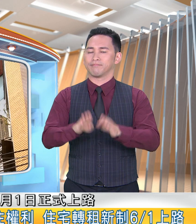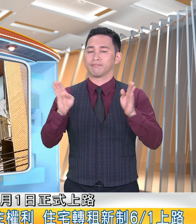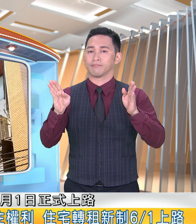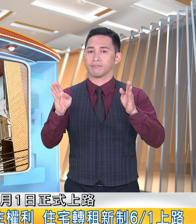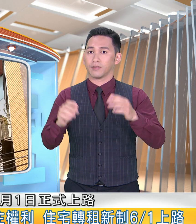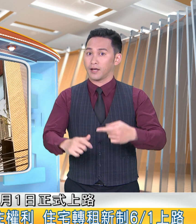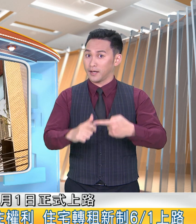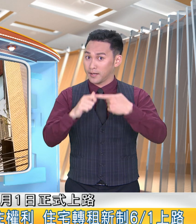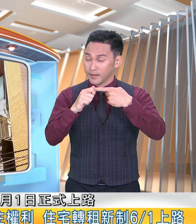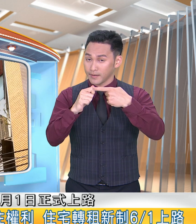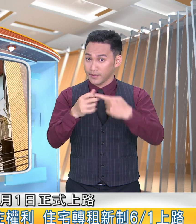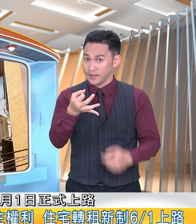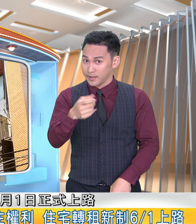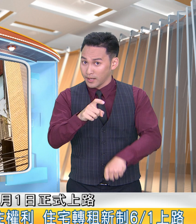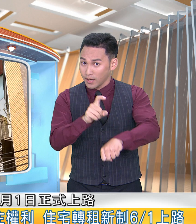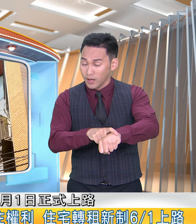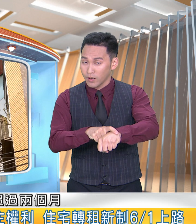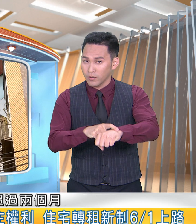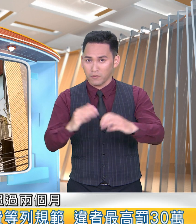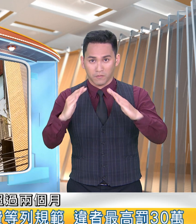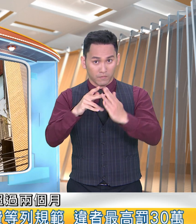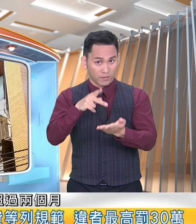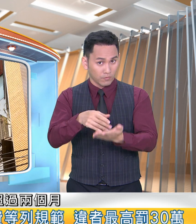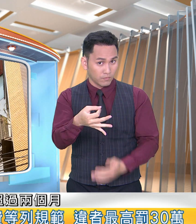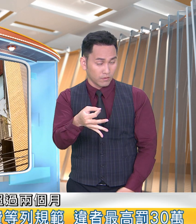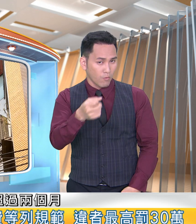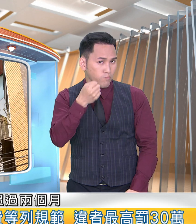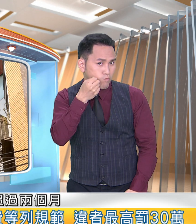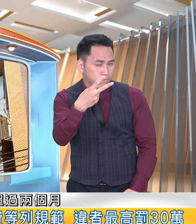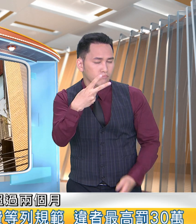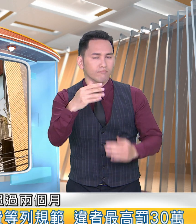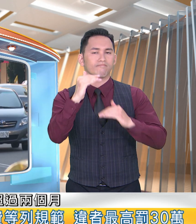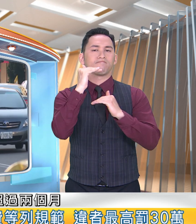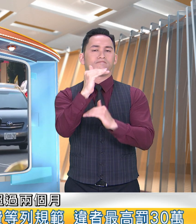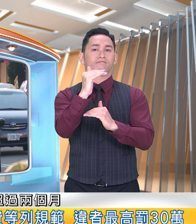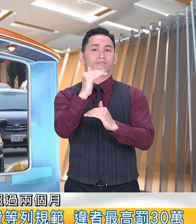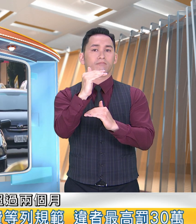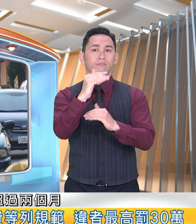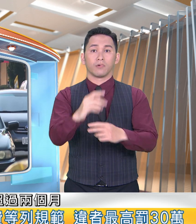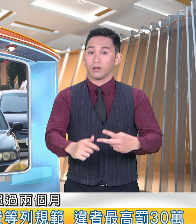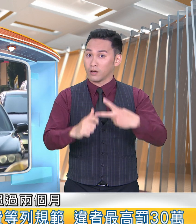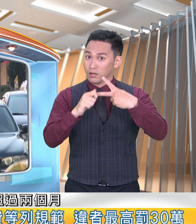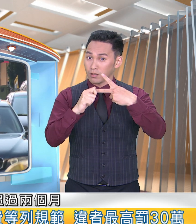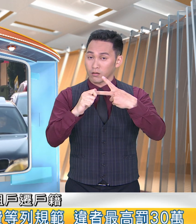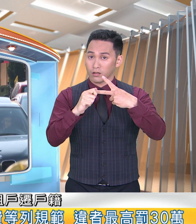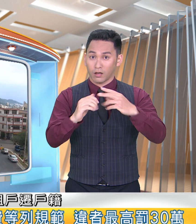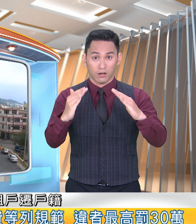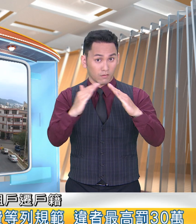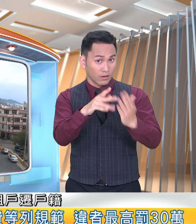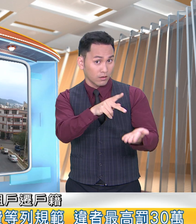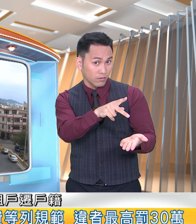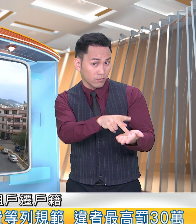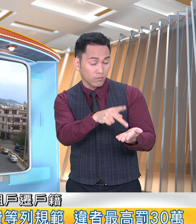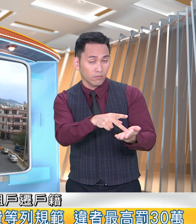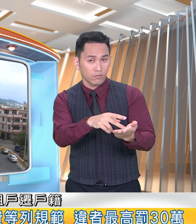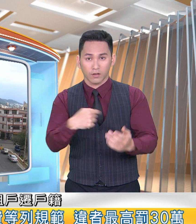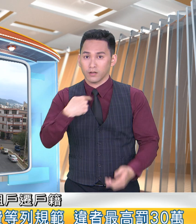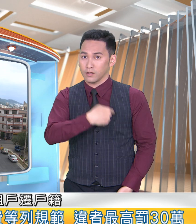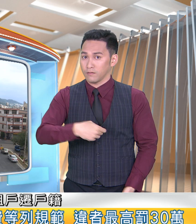式上路，明定押金不可以超过两个月，房东不得禁止租户迁